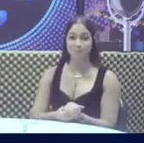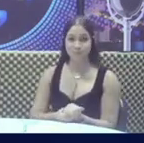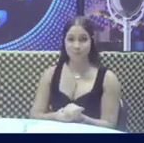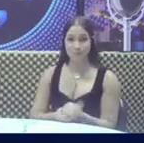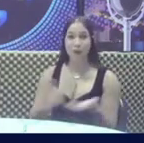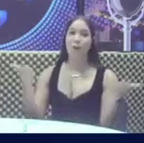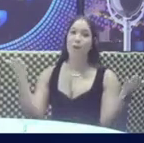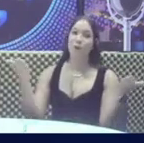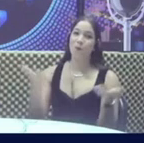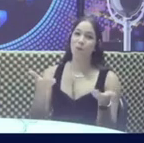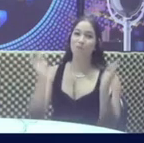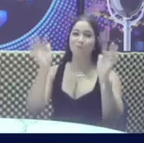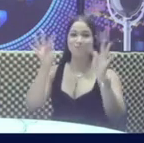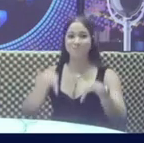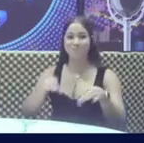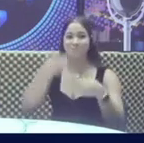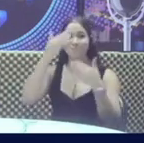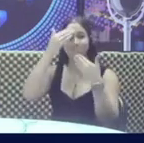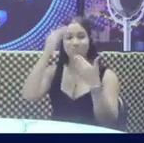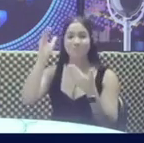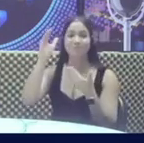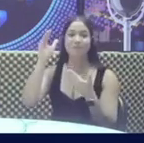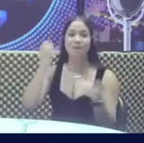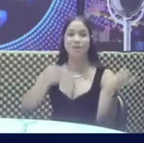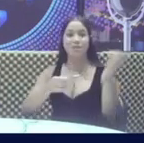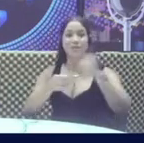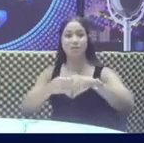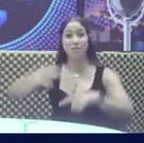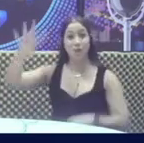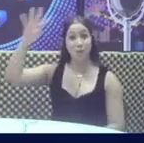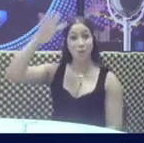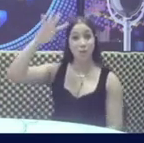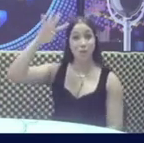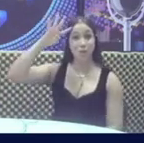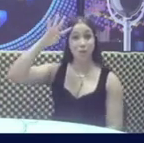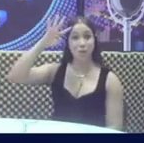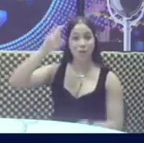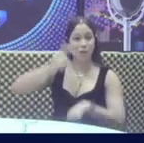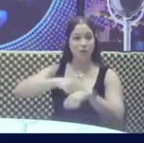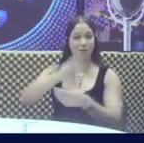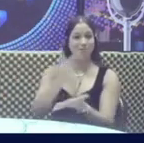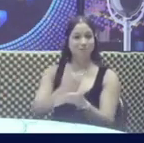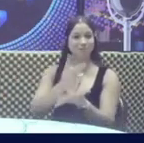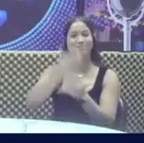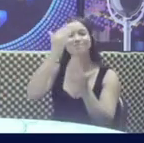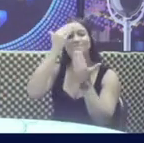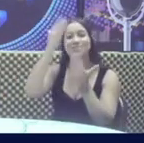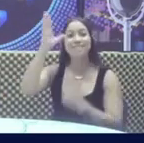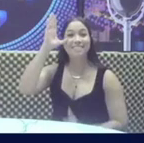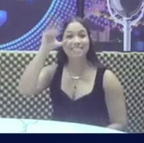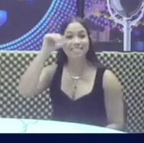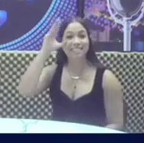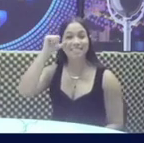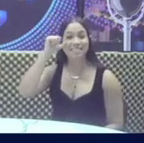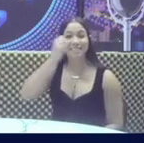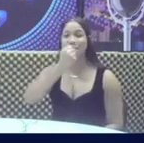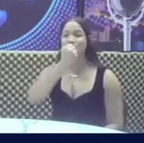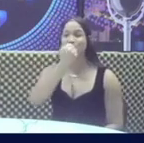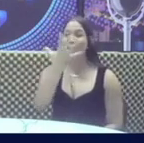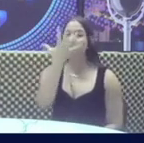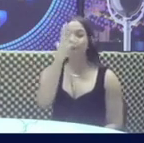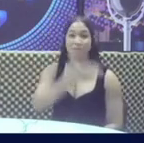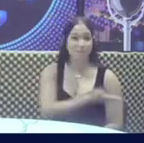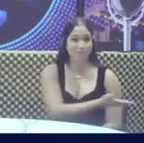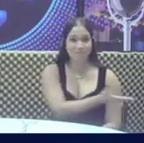notícias. A edição de hoje fica por aqui. Retornamos na próxima quarta-feira, neste mesmo horário. Obrigado pela sua audiência e bom